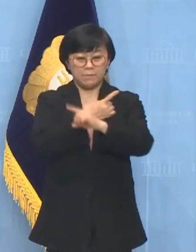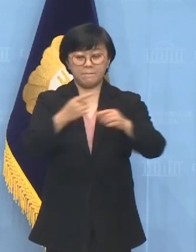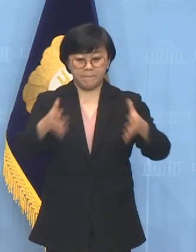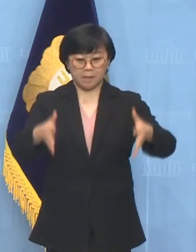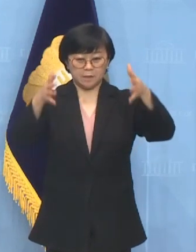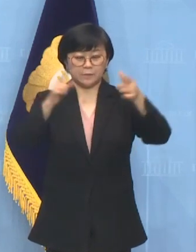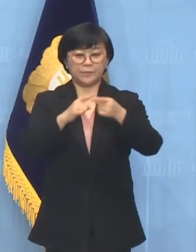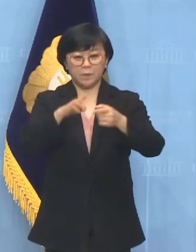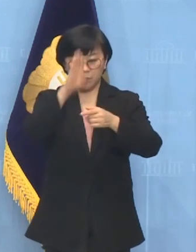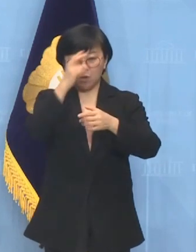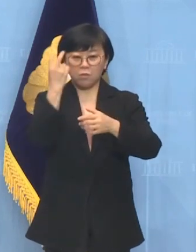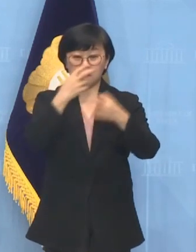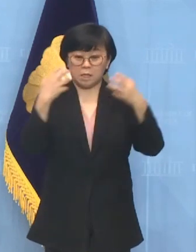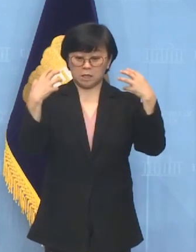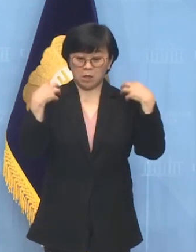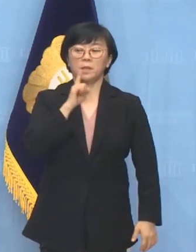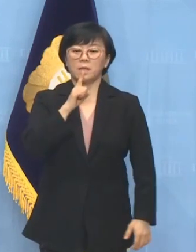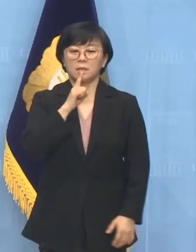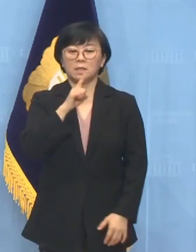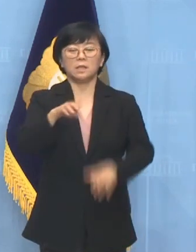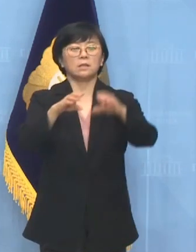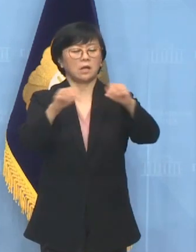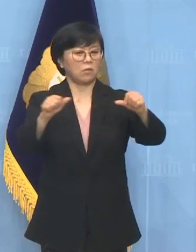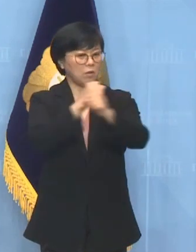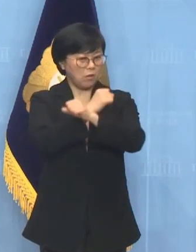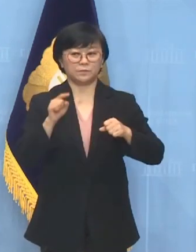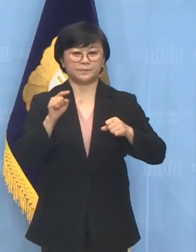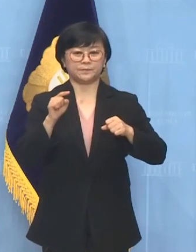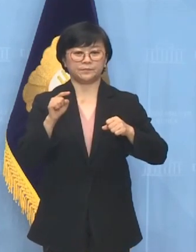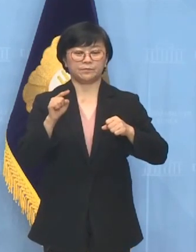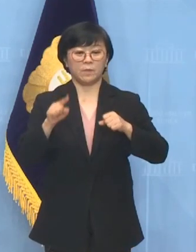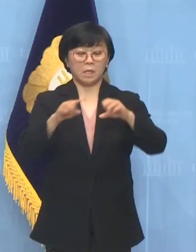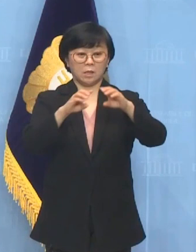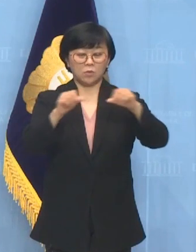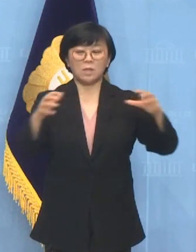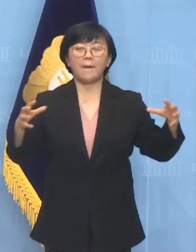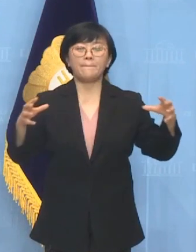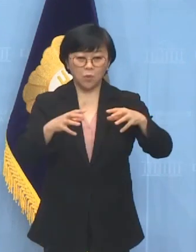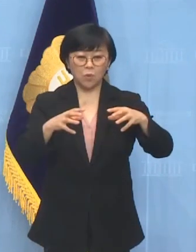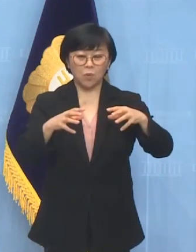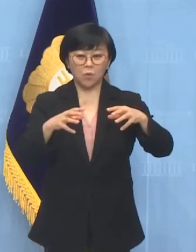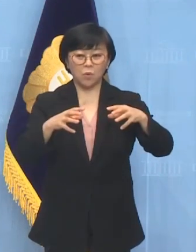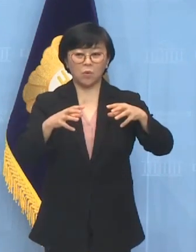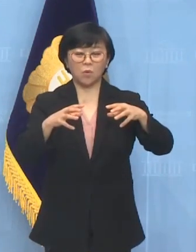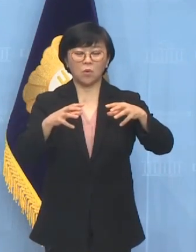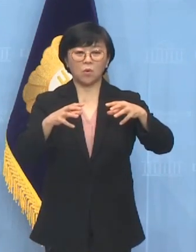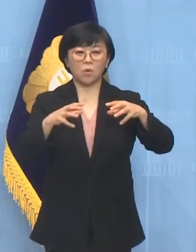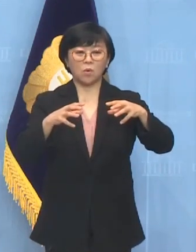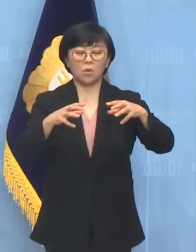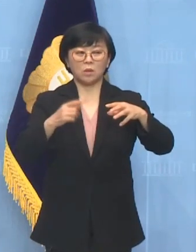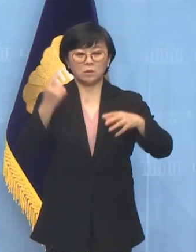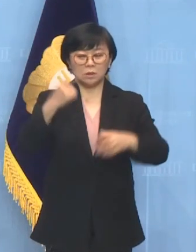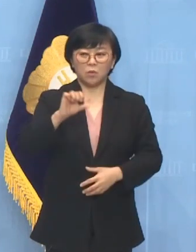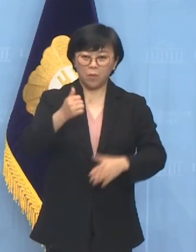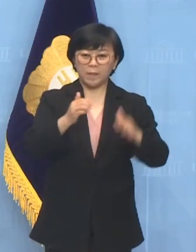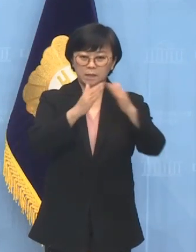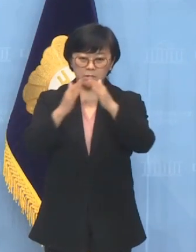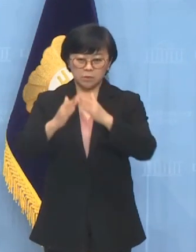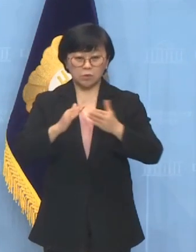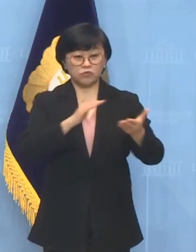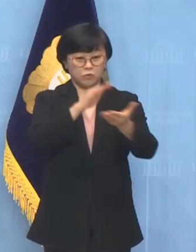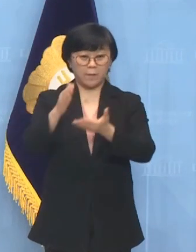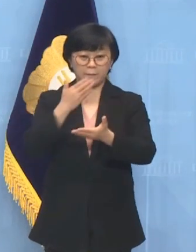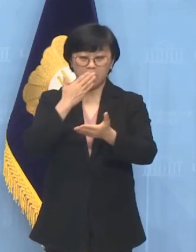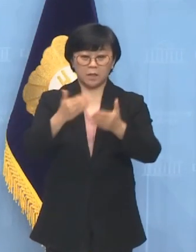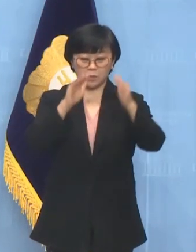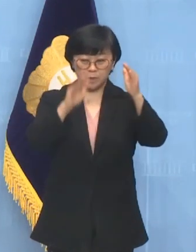옛날에는 질병관리본부터라고 불렀습니다. 이 토지가 꽤 넓어요. 아마 그 토지를 합해도 여기 써 있는 것처럼 여기에 한 1,500호 정도 추가 공급이